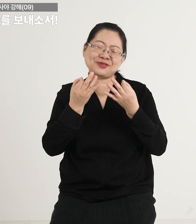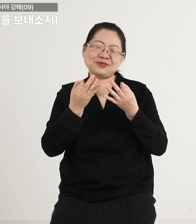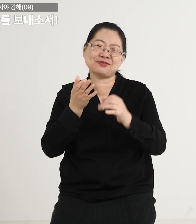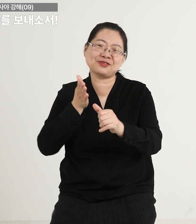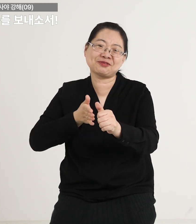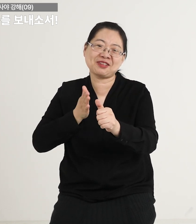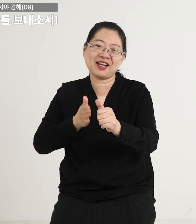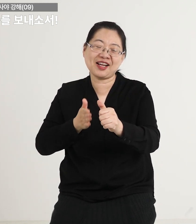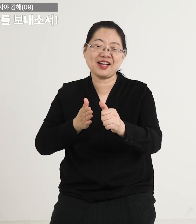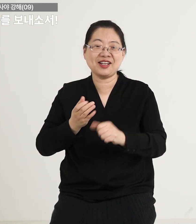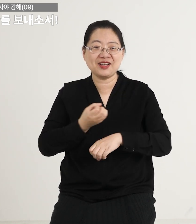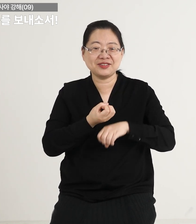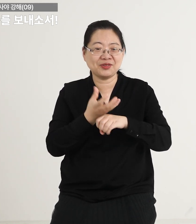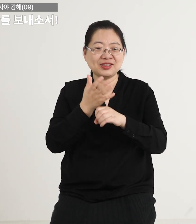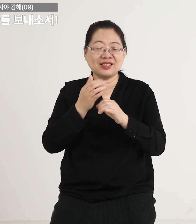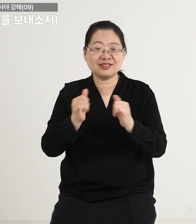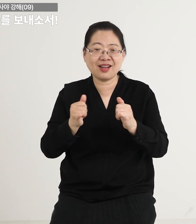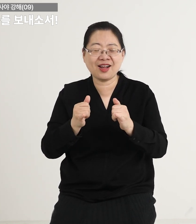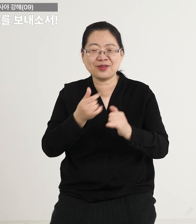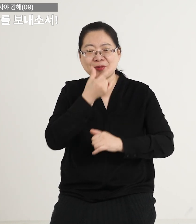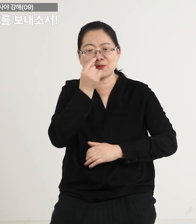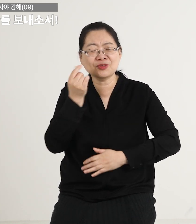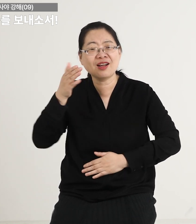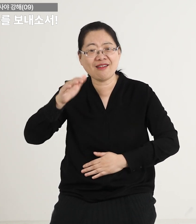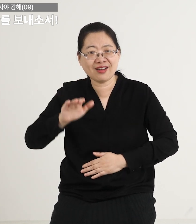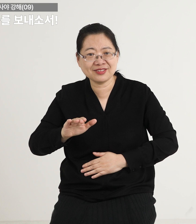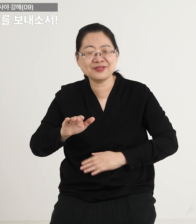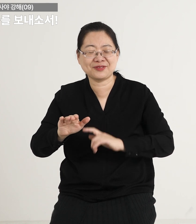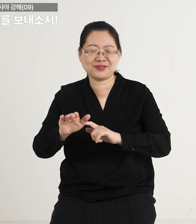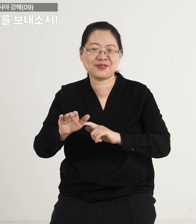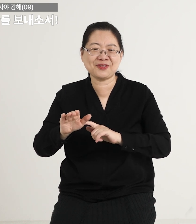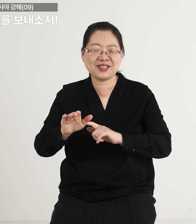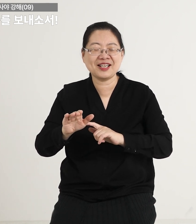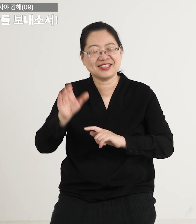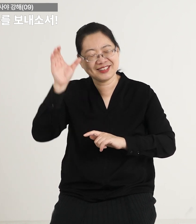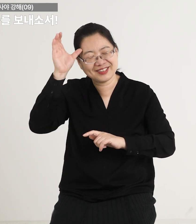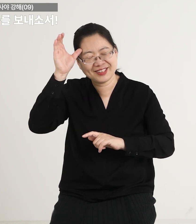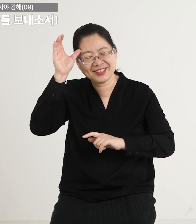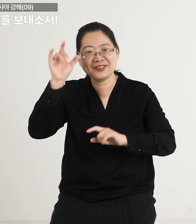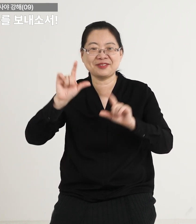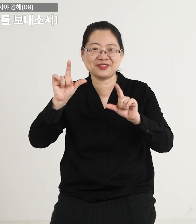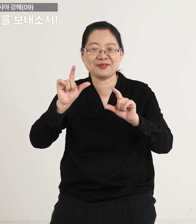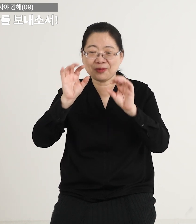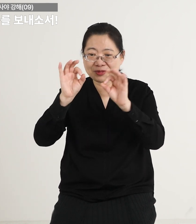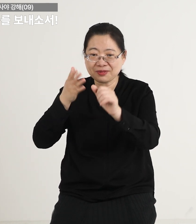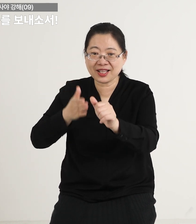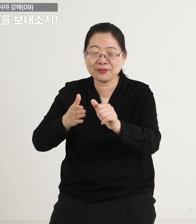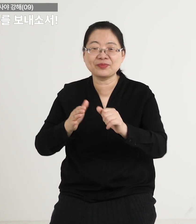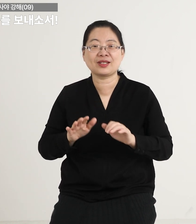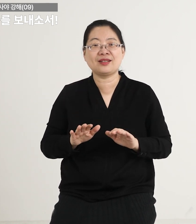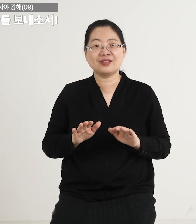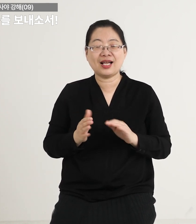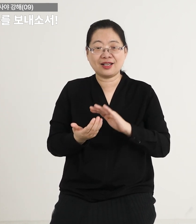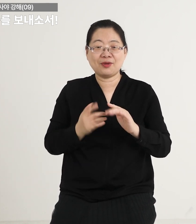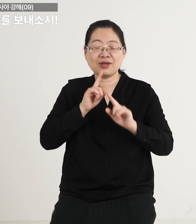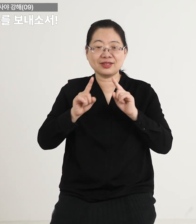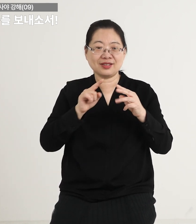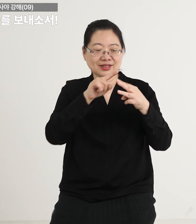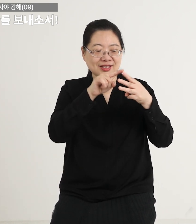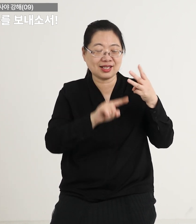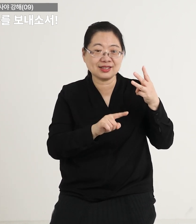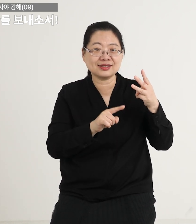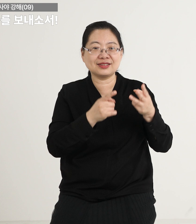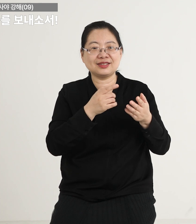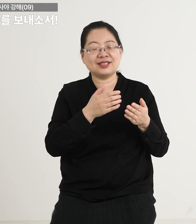많더라도 이렇게 세 가지 그림을 연결해서 설명이 던져질 겁니다. 첫 번째는 무슨 그림을